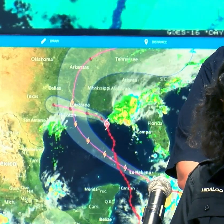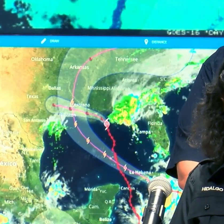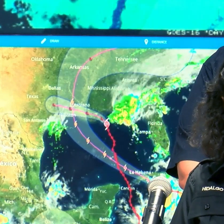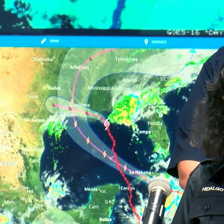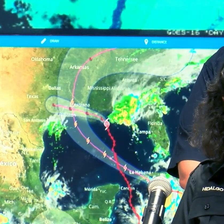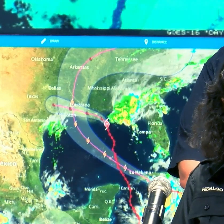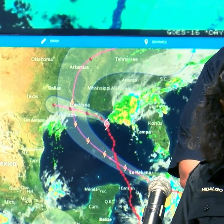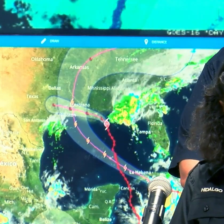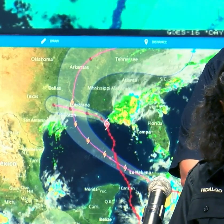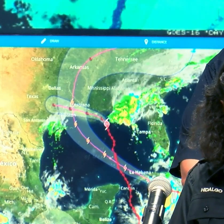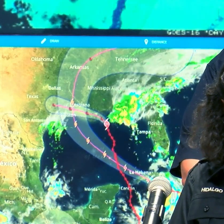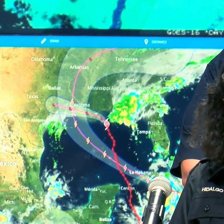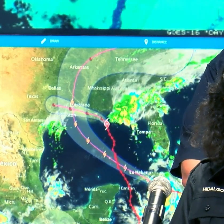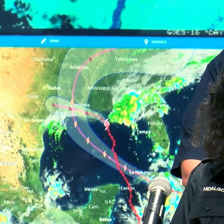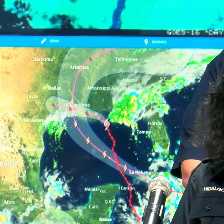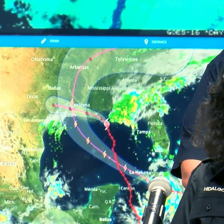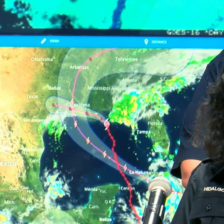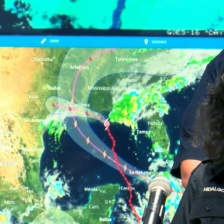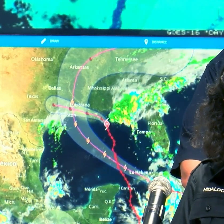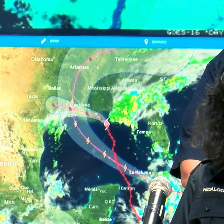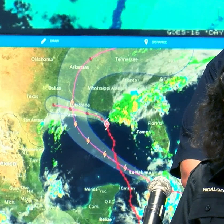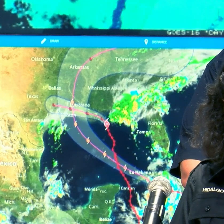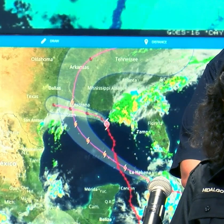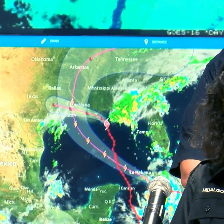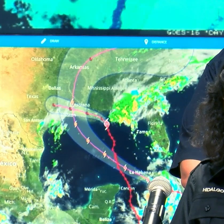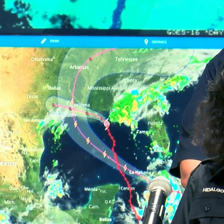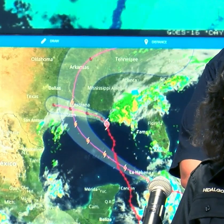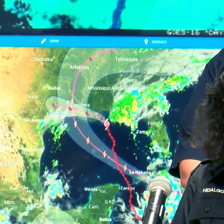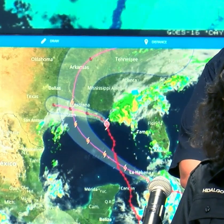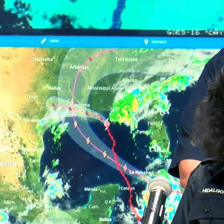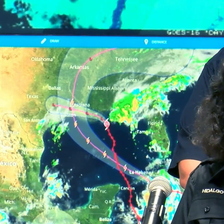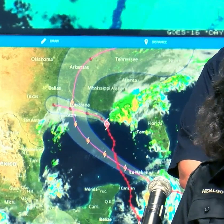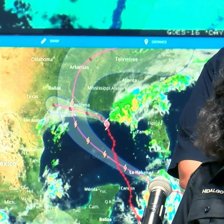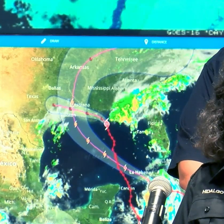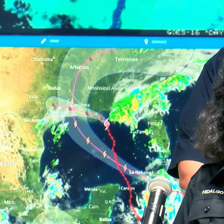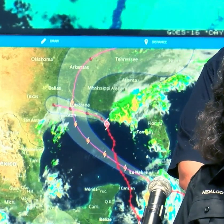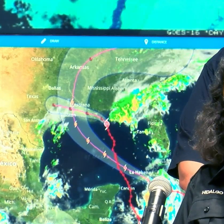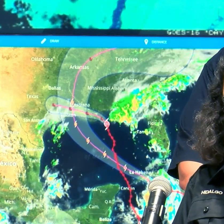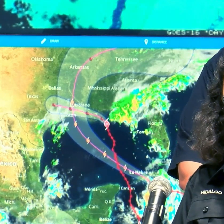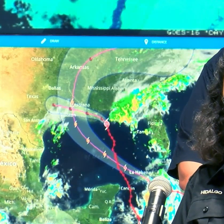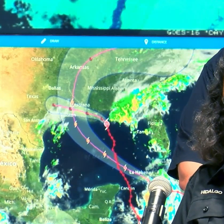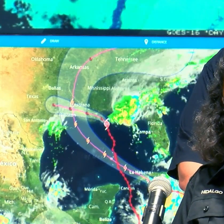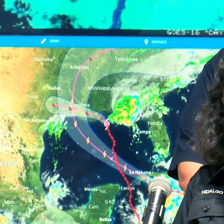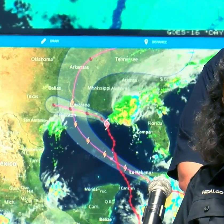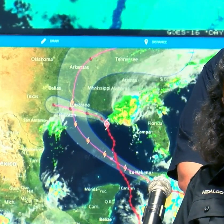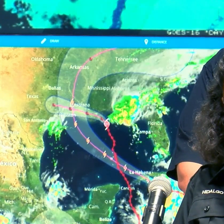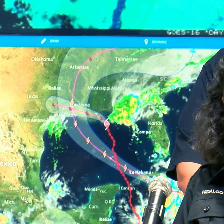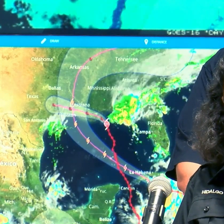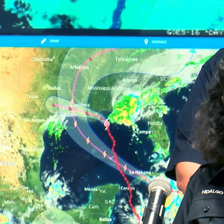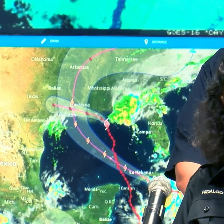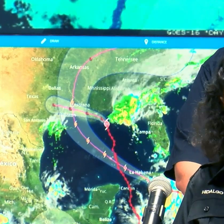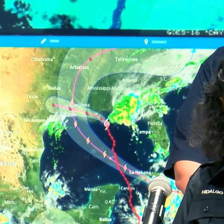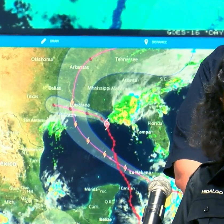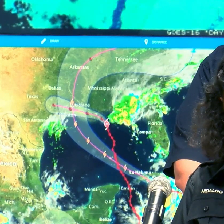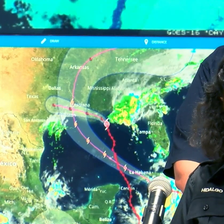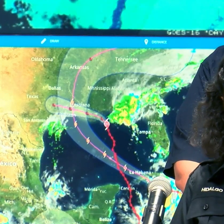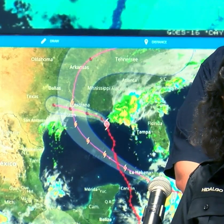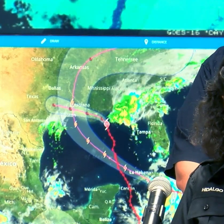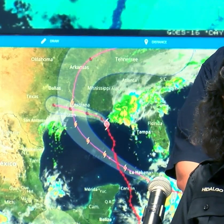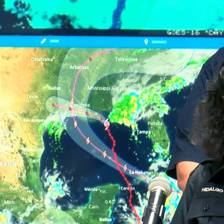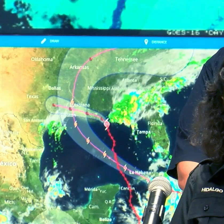cuándo. Cualquier persona a lo largo de la costa, por favor, prepárese como si fuera a decírsele que